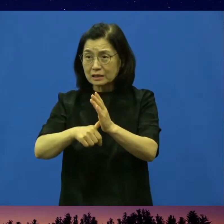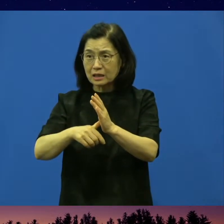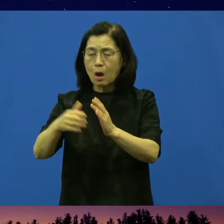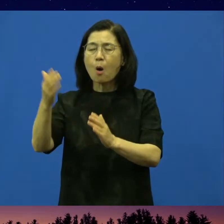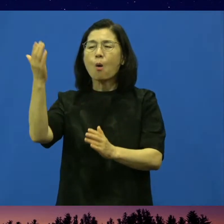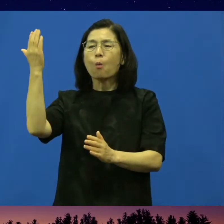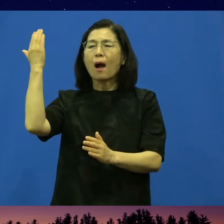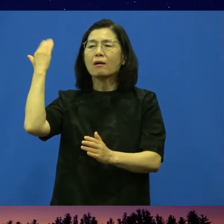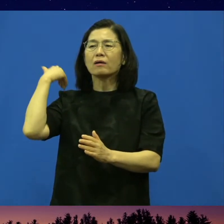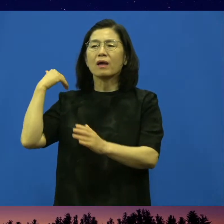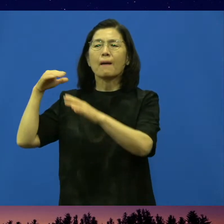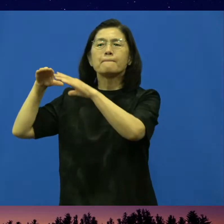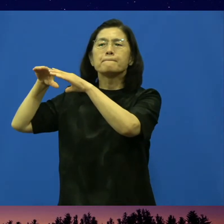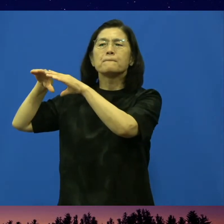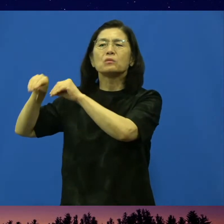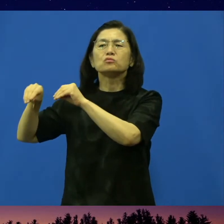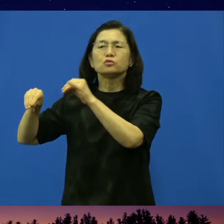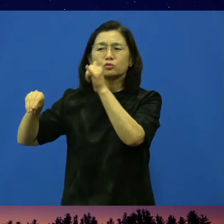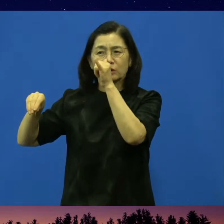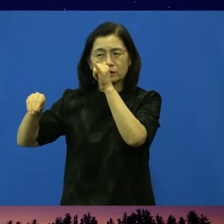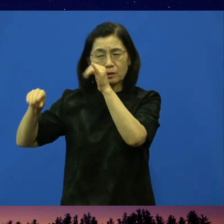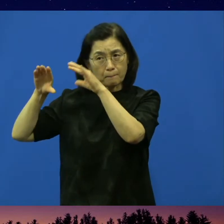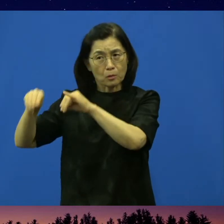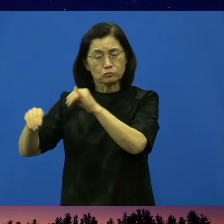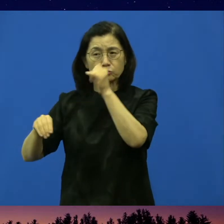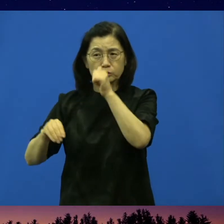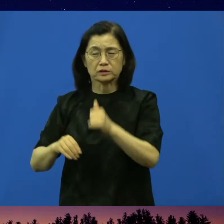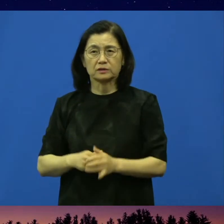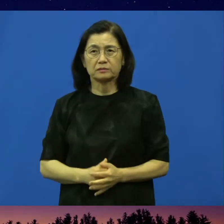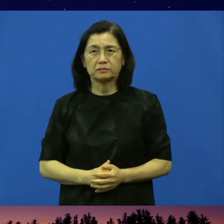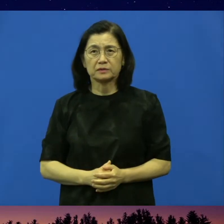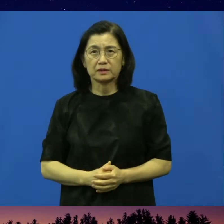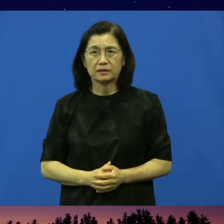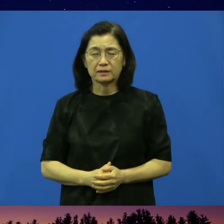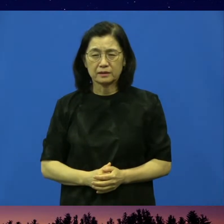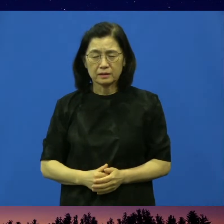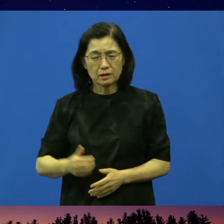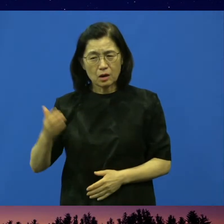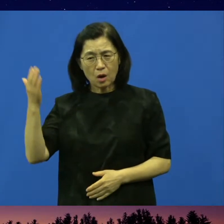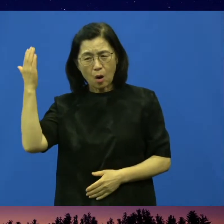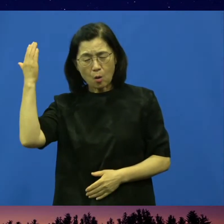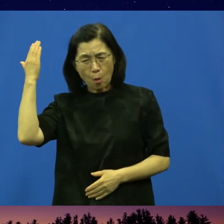그래서 과거가 아직 제대로 정리가 안 되는 겁니다.